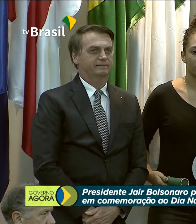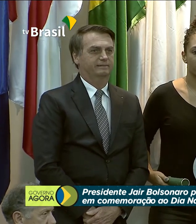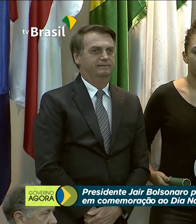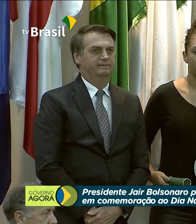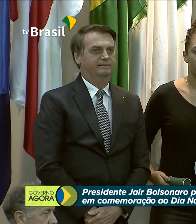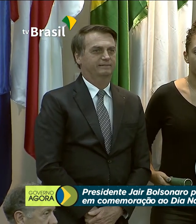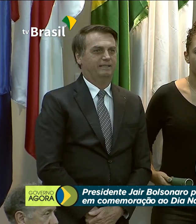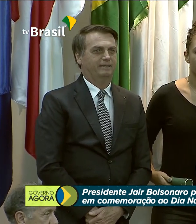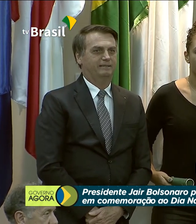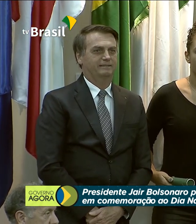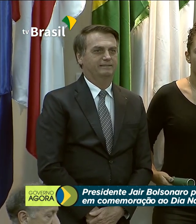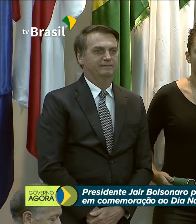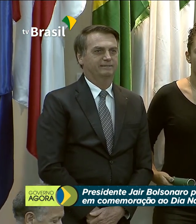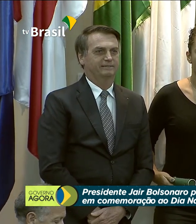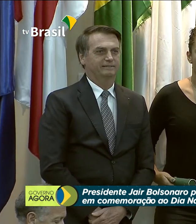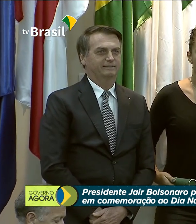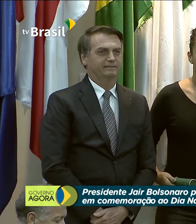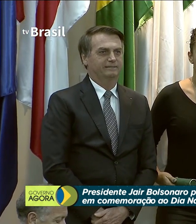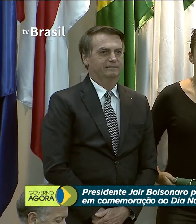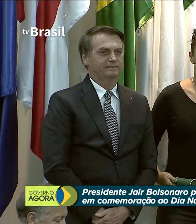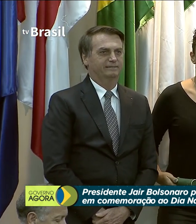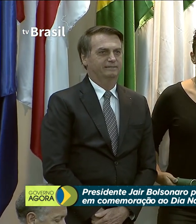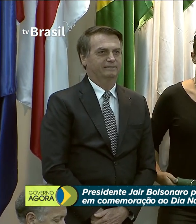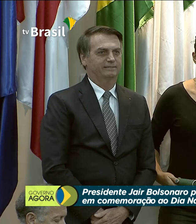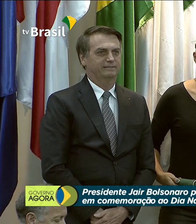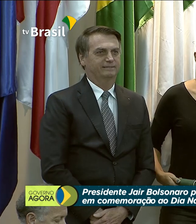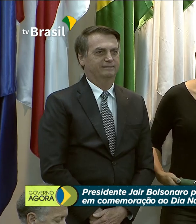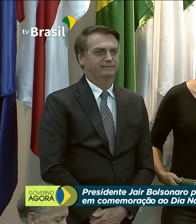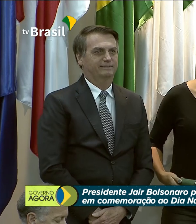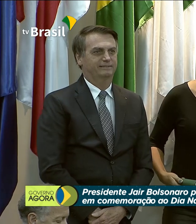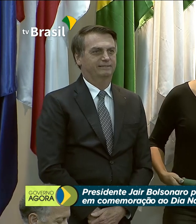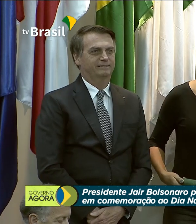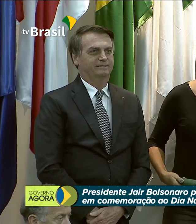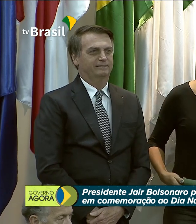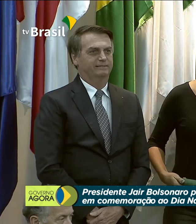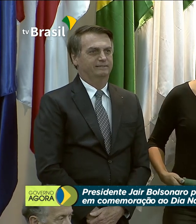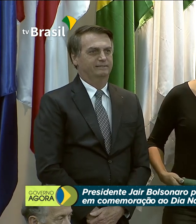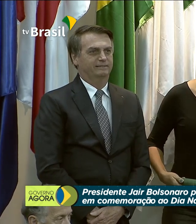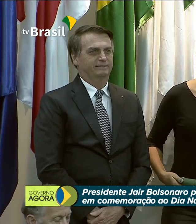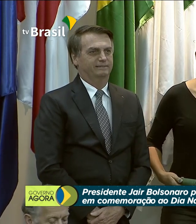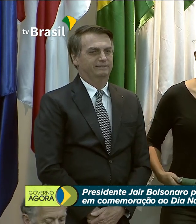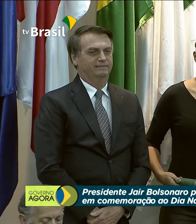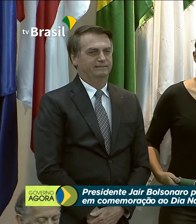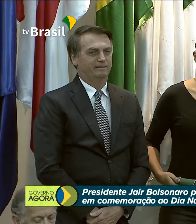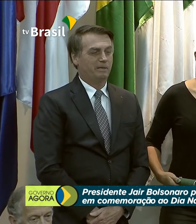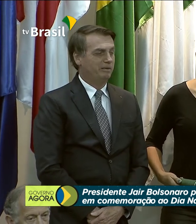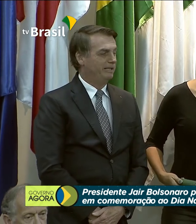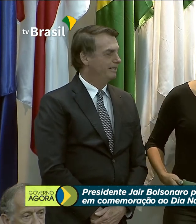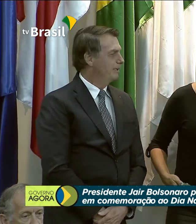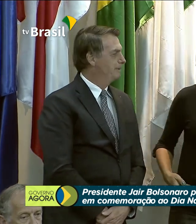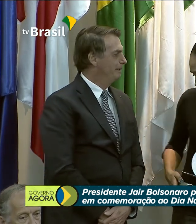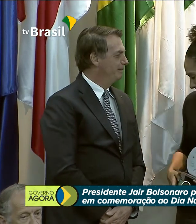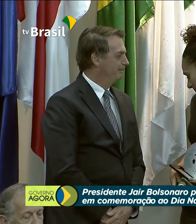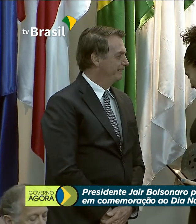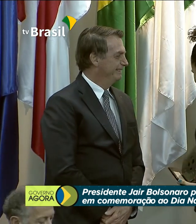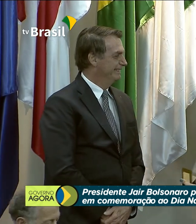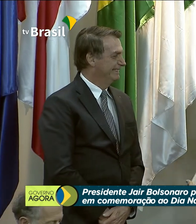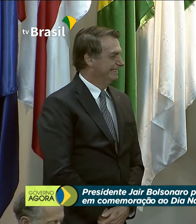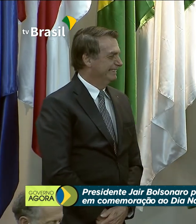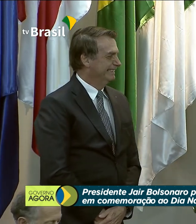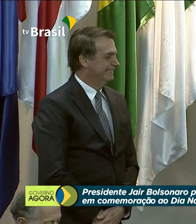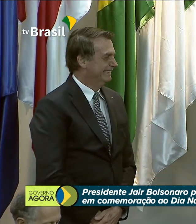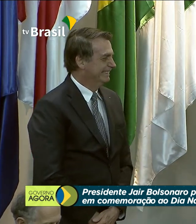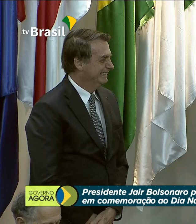de 2010. Na seleção brasileira, exerceu a função de capitã em diversas oportunidades. Foi campeã pelo Brasil nos